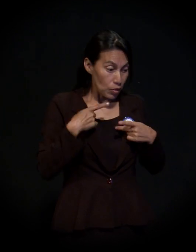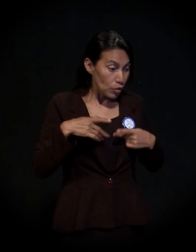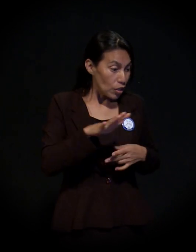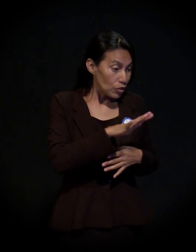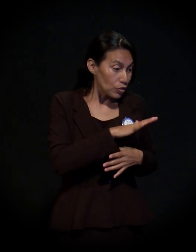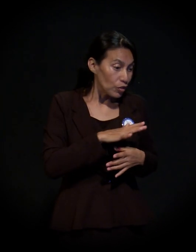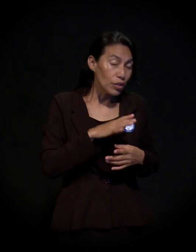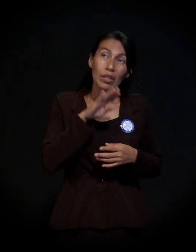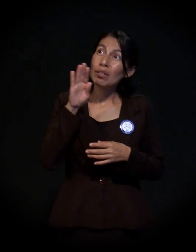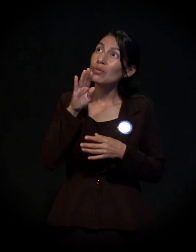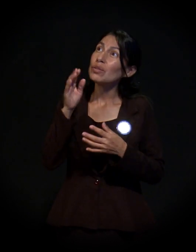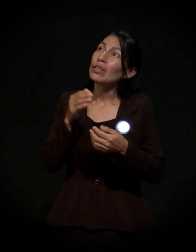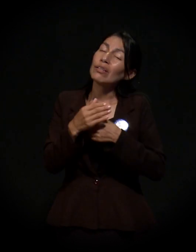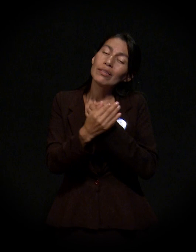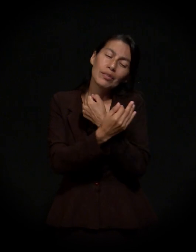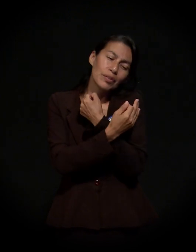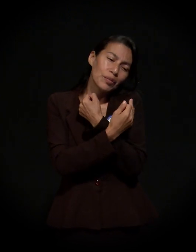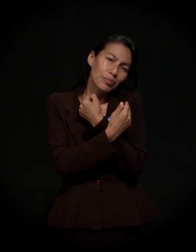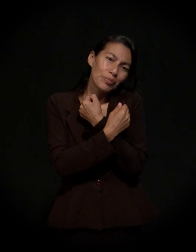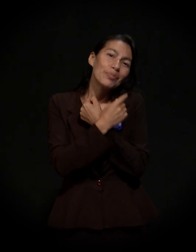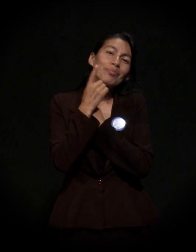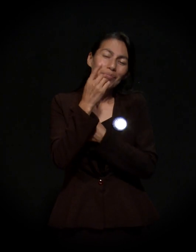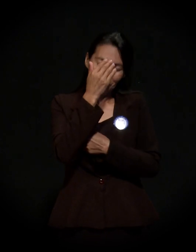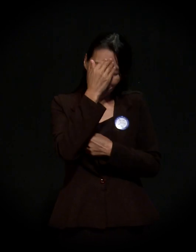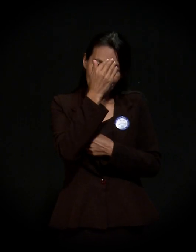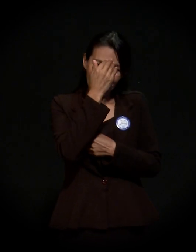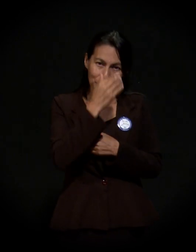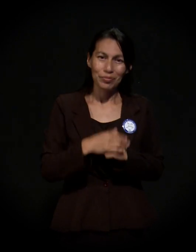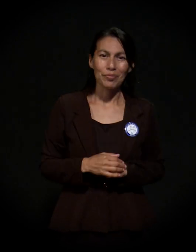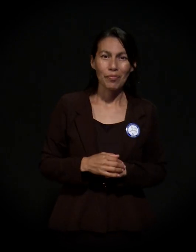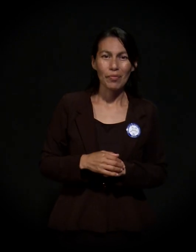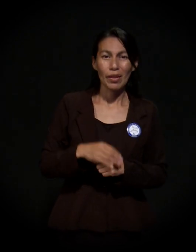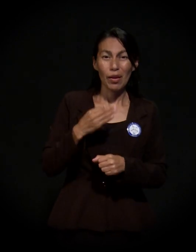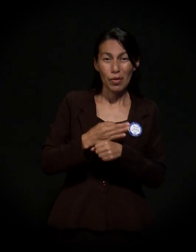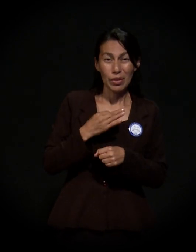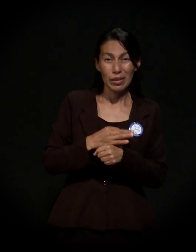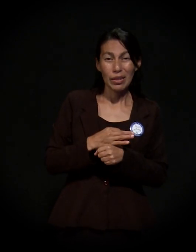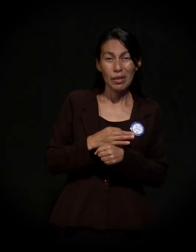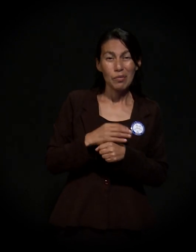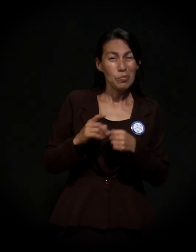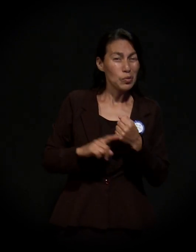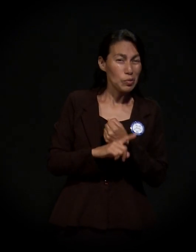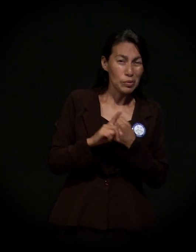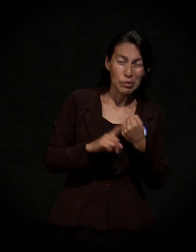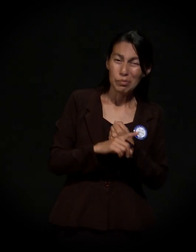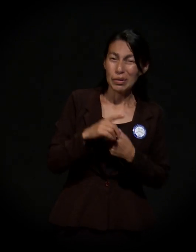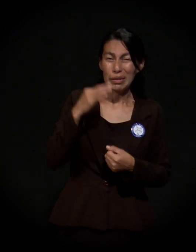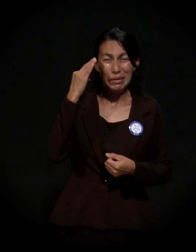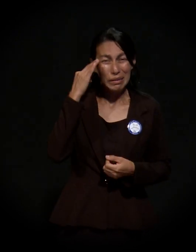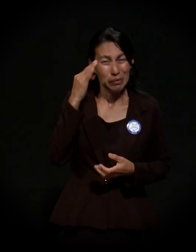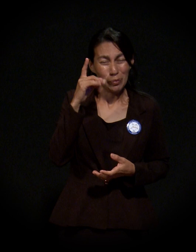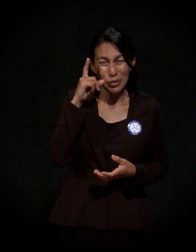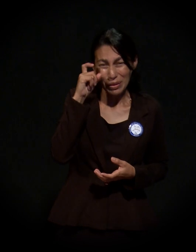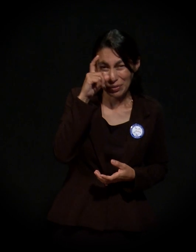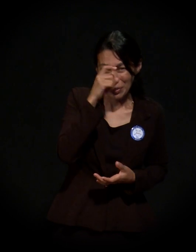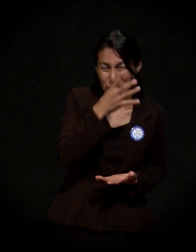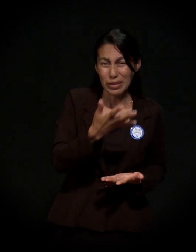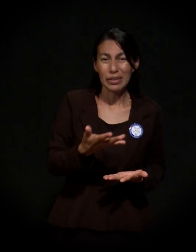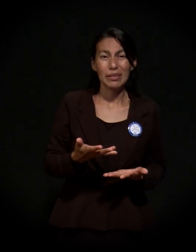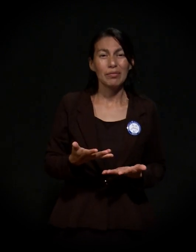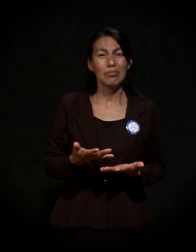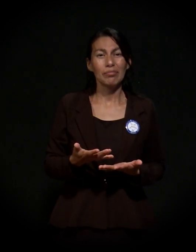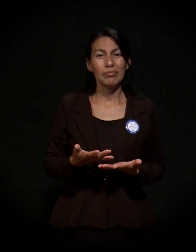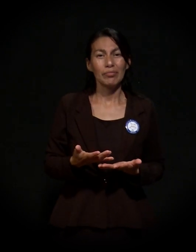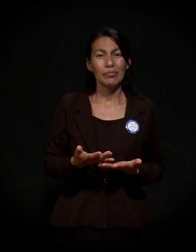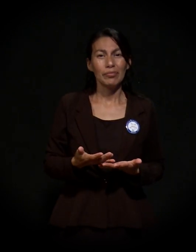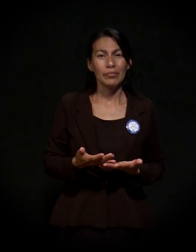que hemos estado pasando por tiempos muy difíciles, muy críticos. Sin